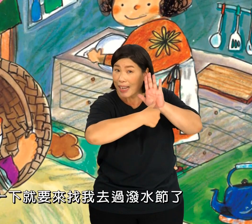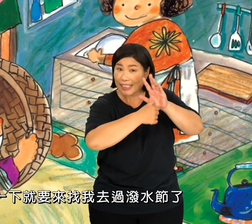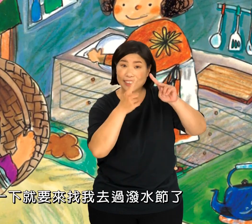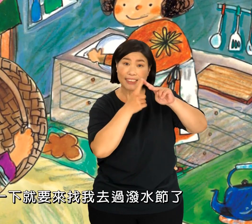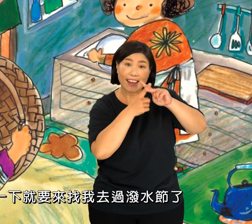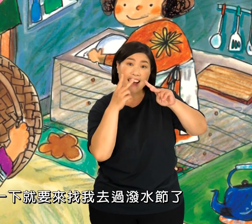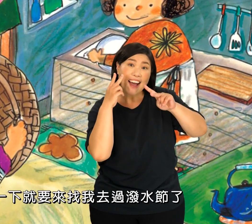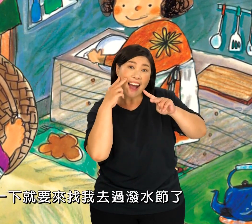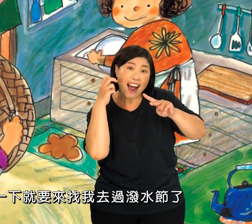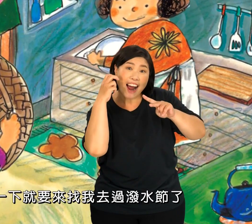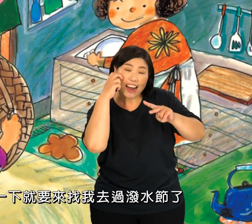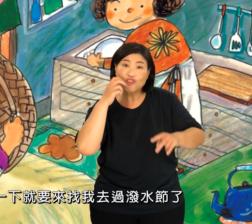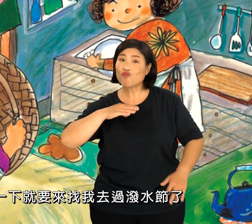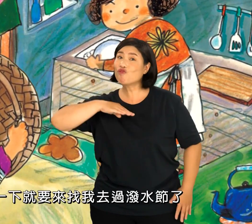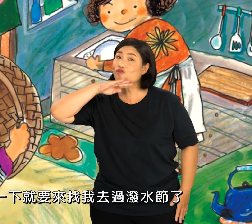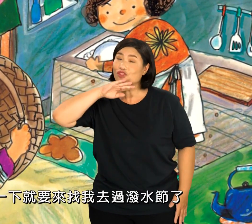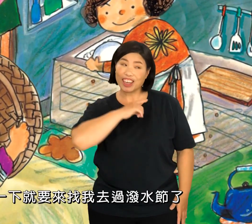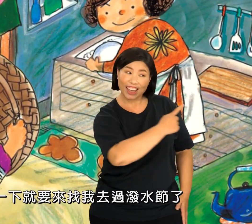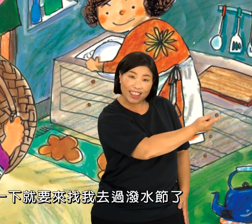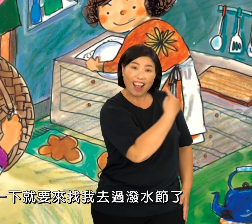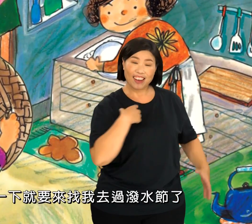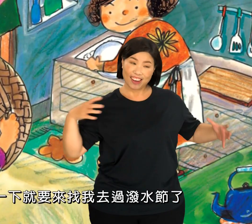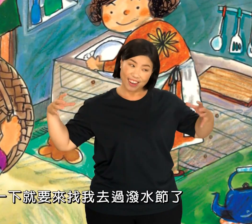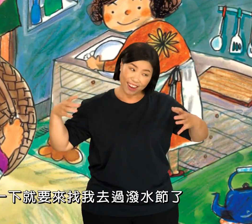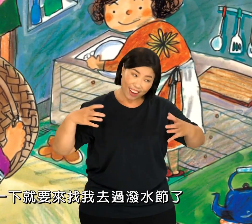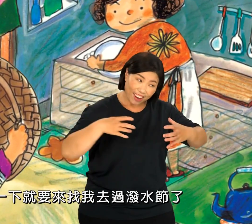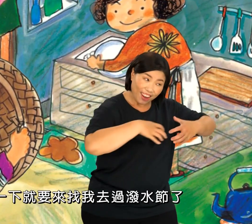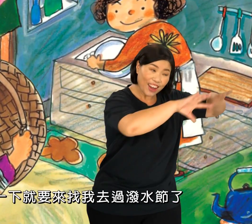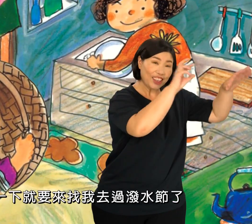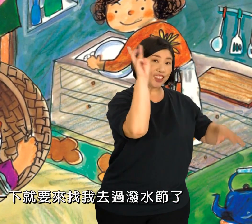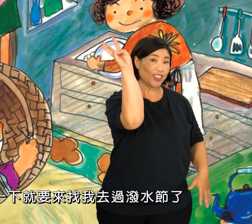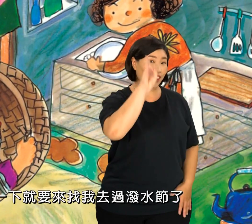小铁等一下就要来找我去过泼水节了。